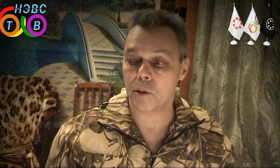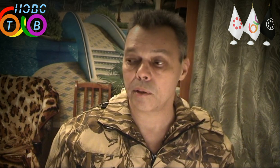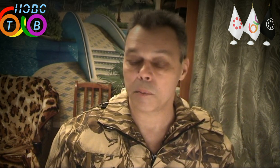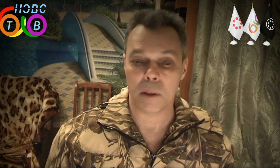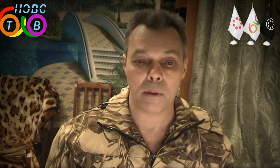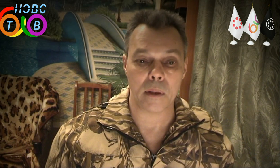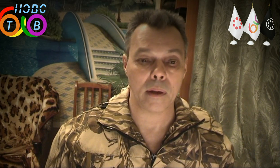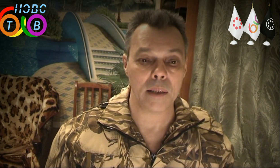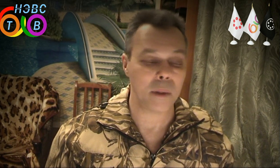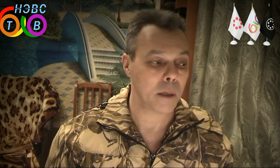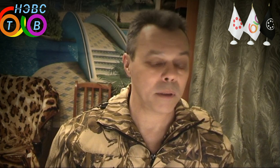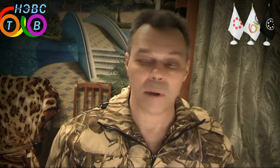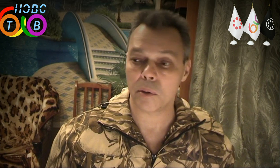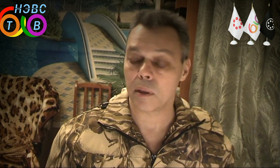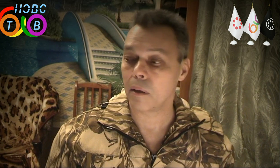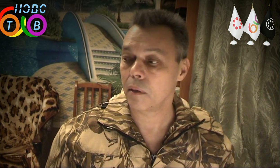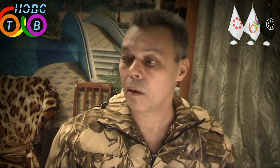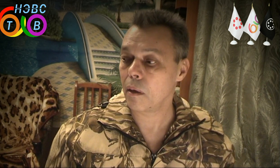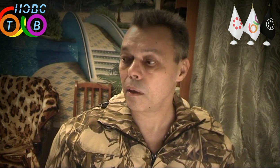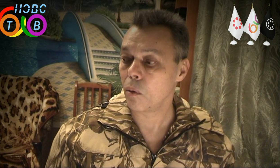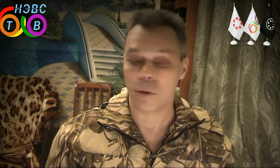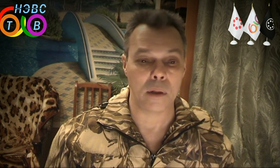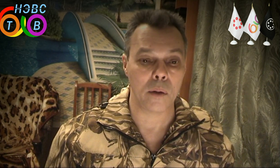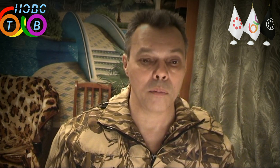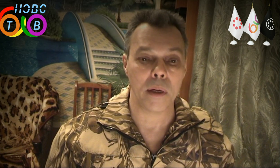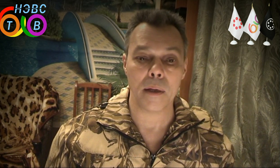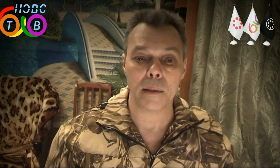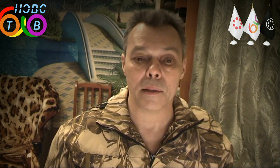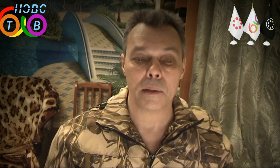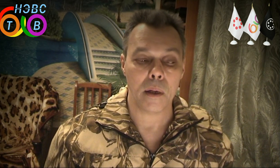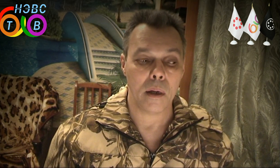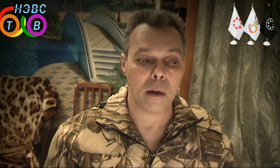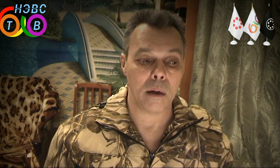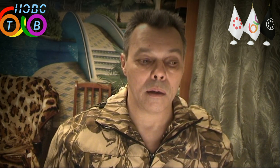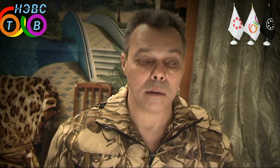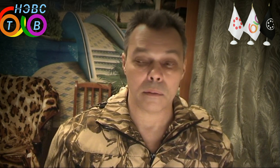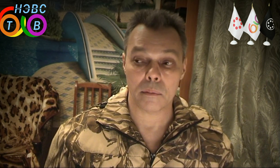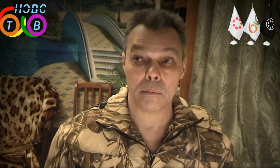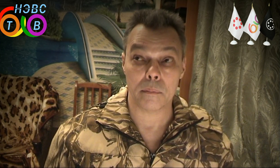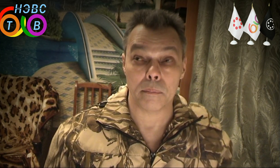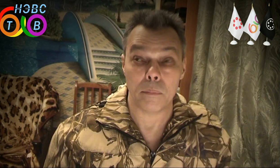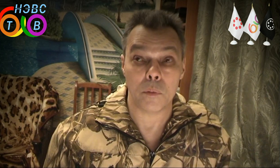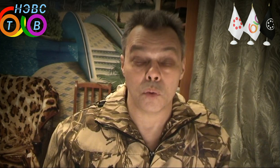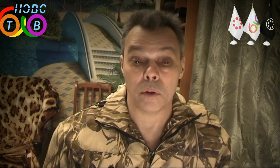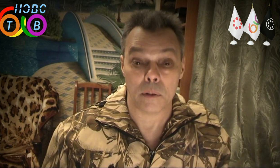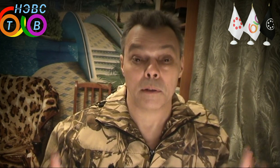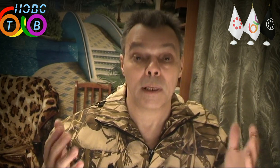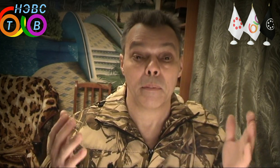женщина испытывает оргазм, я так понимаю, что это очень огромная редкость. Сами